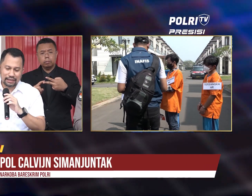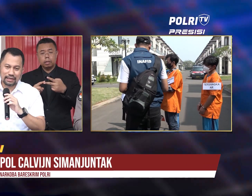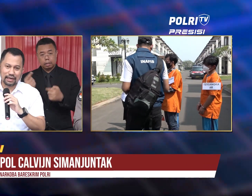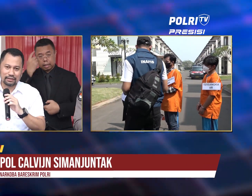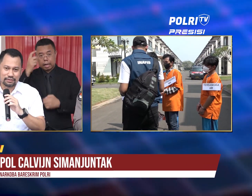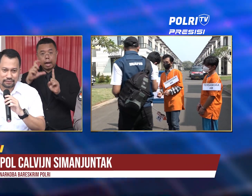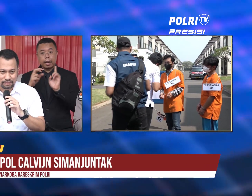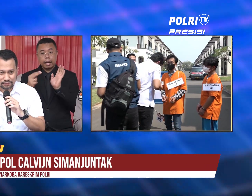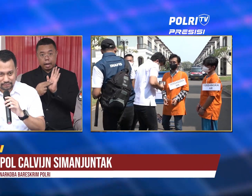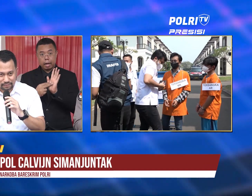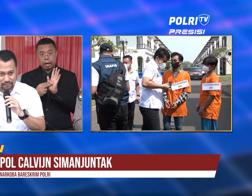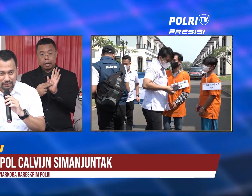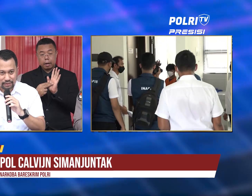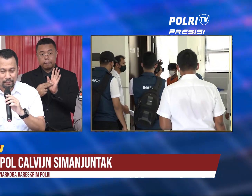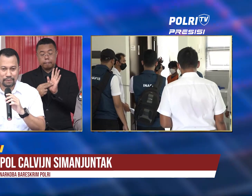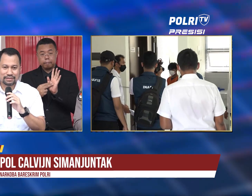tersangka DN